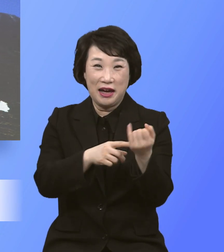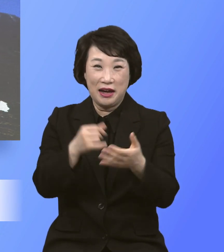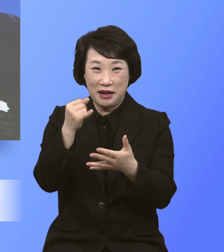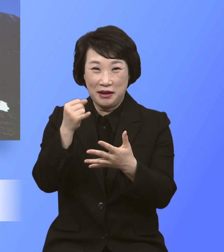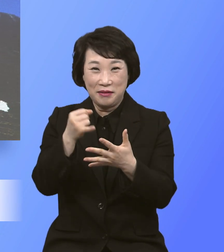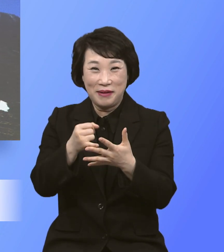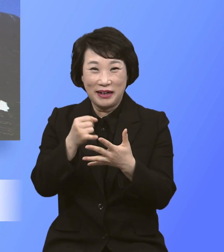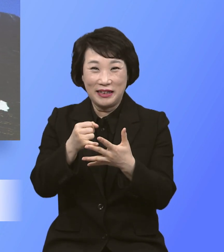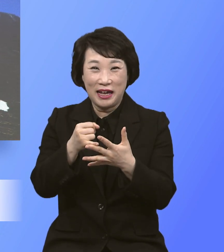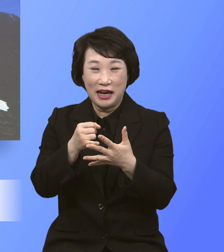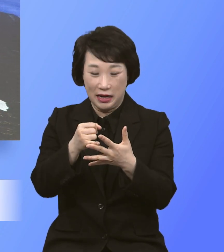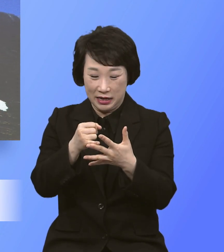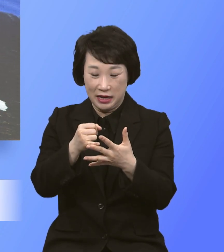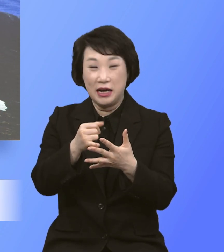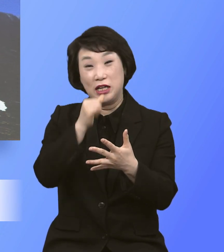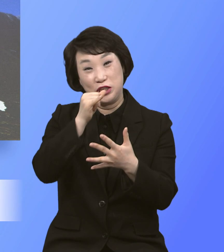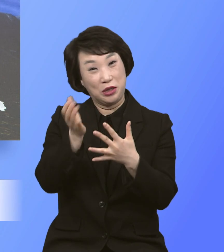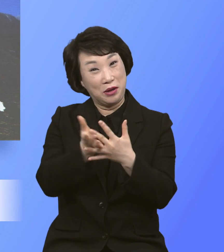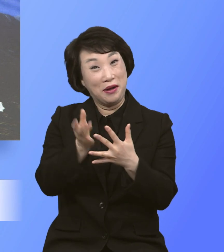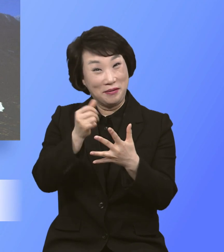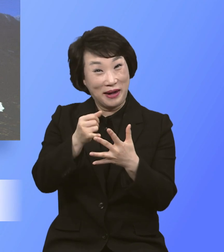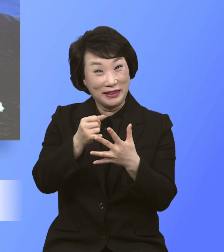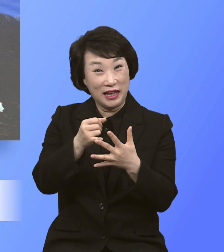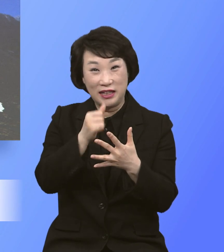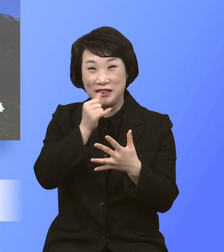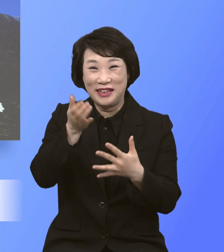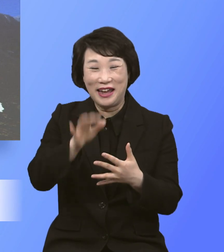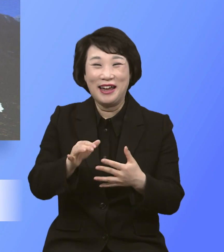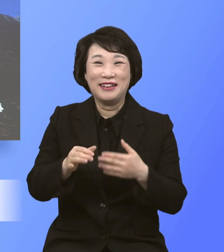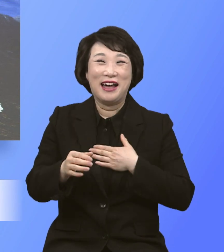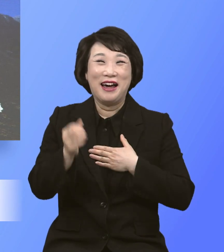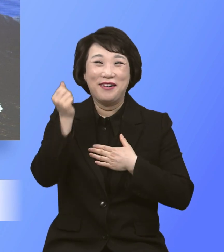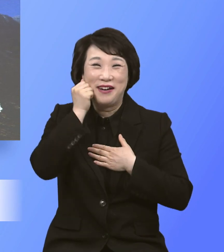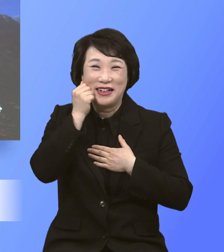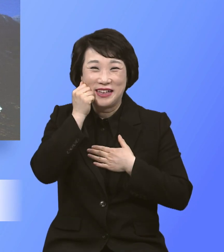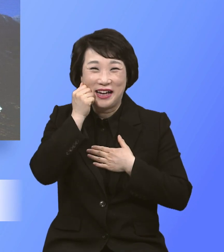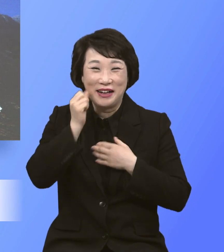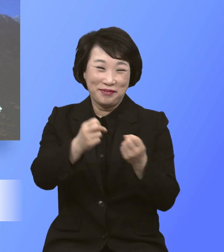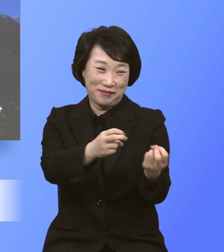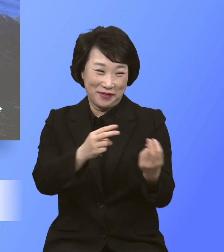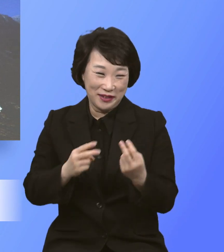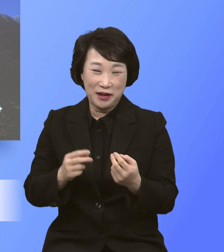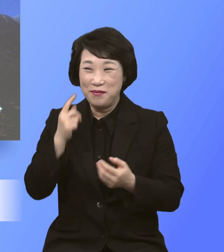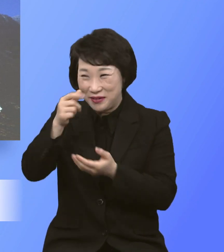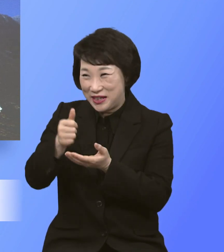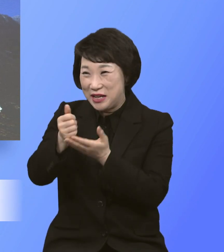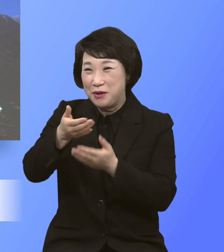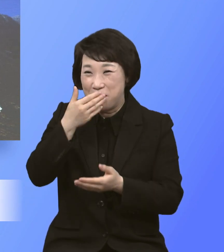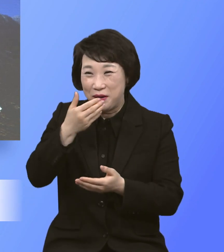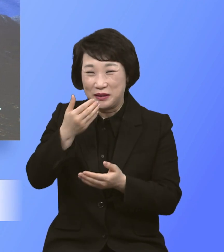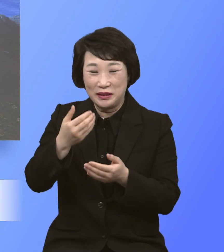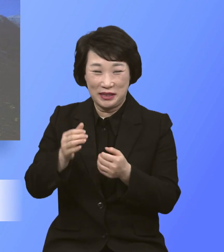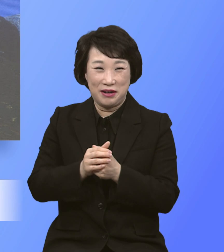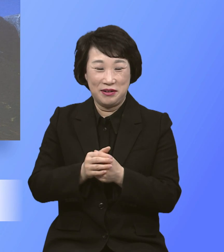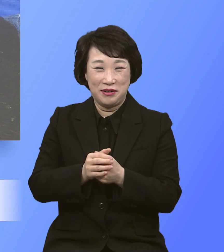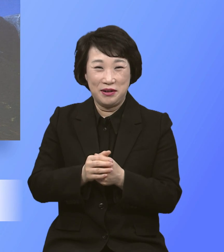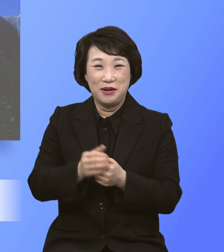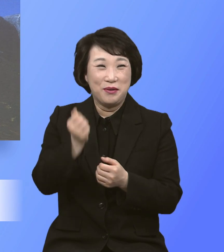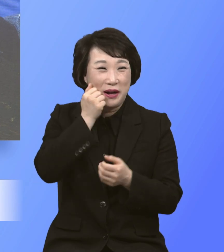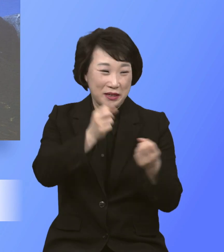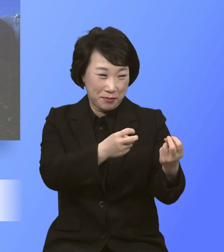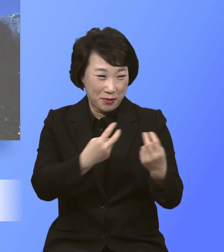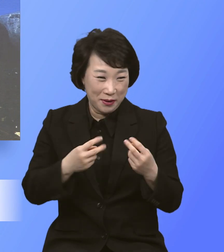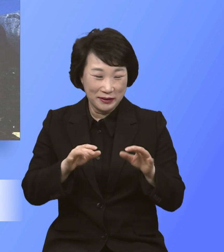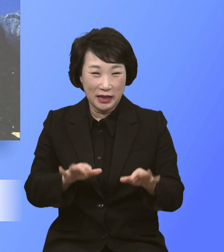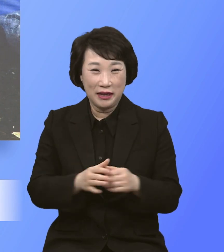나에게 과자를 요만한 거 하나 보냈습니다. 목사님 잡수시라고 과자를 보냈어요.